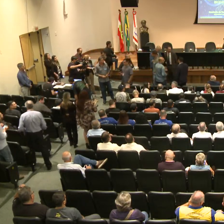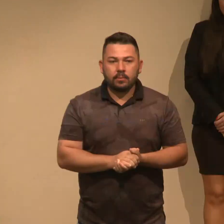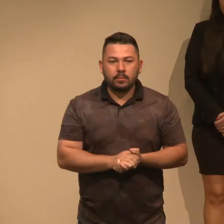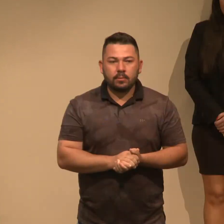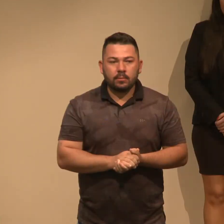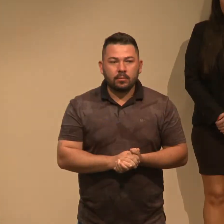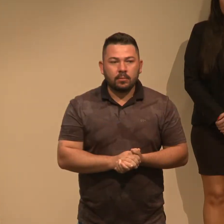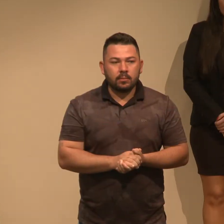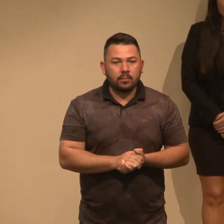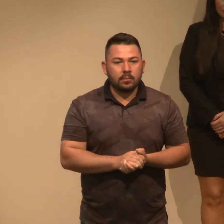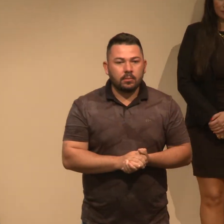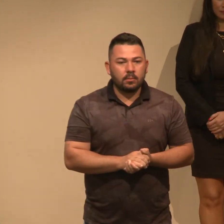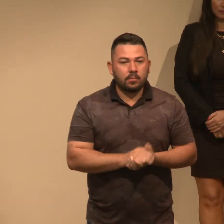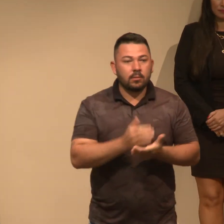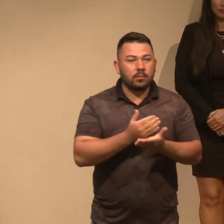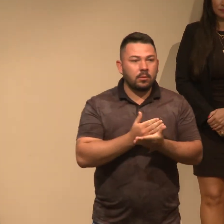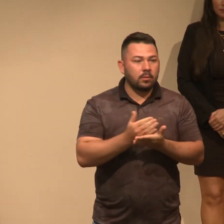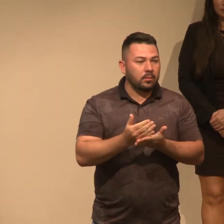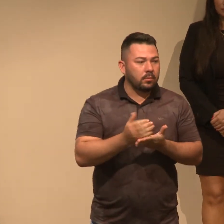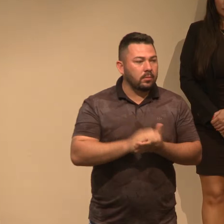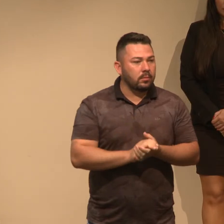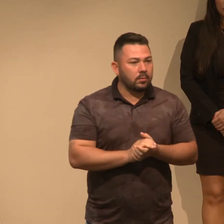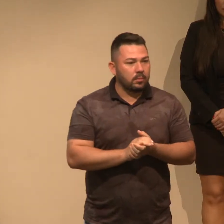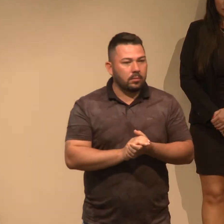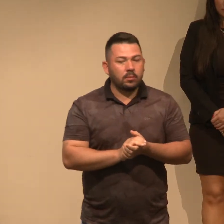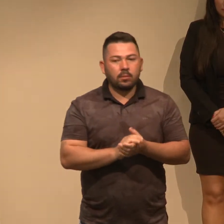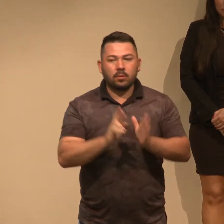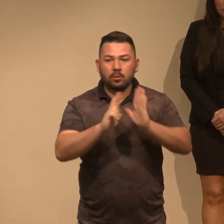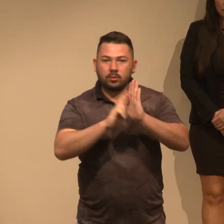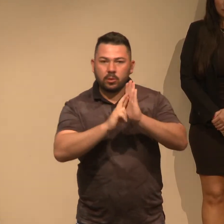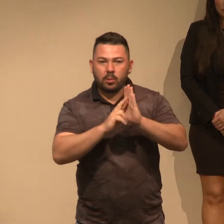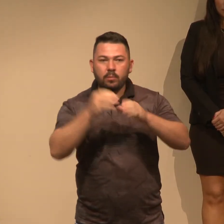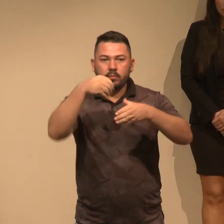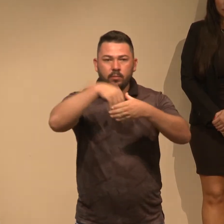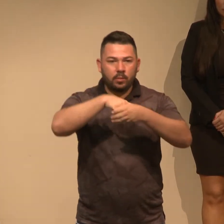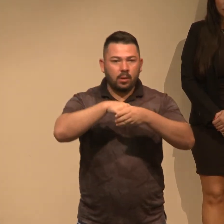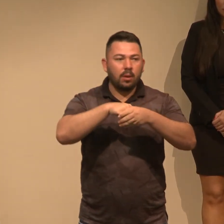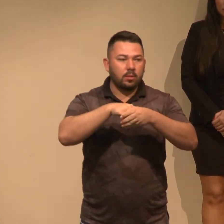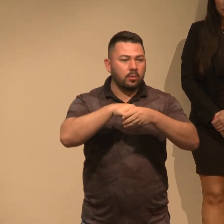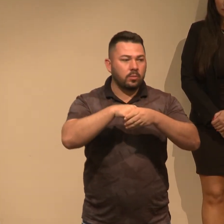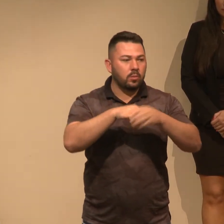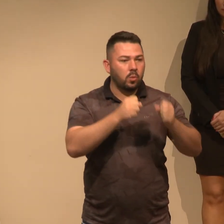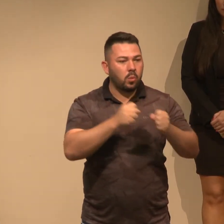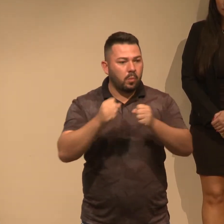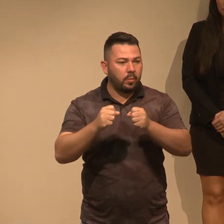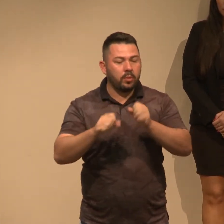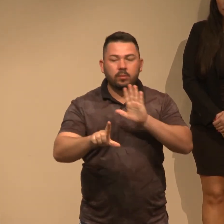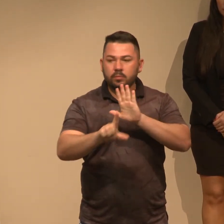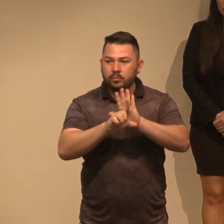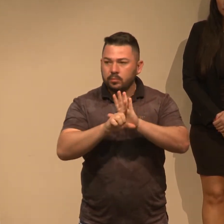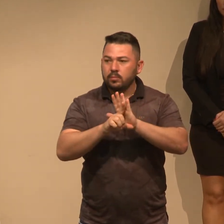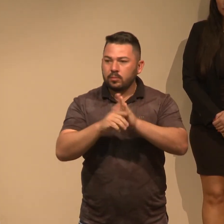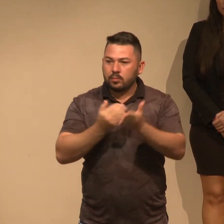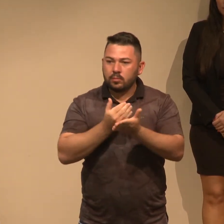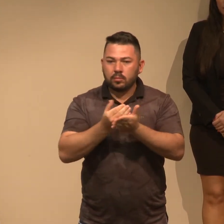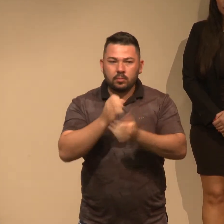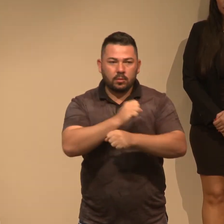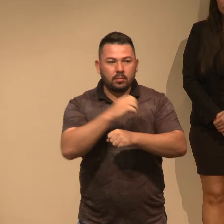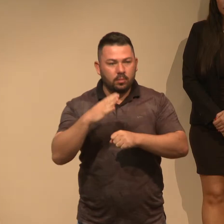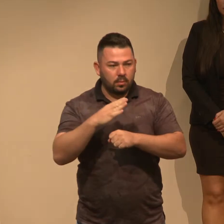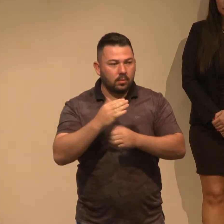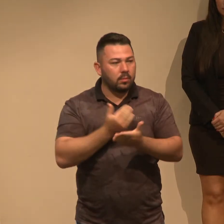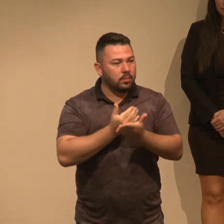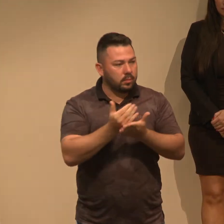eu mostrei erros do regimento interno do Poder Legislativo Catarinense Estamos dando início